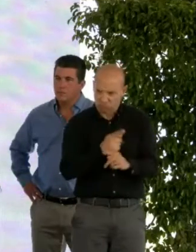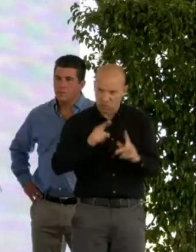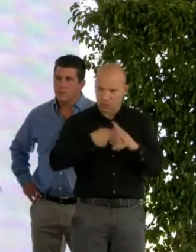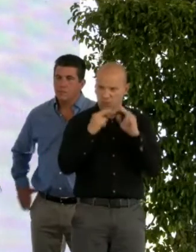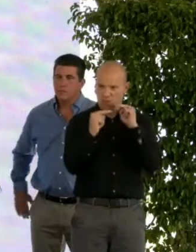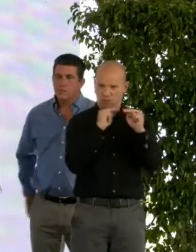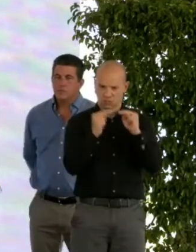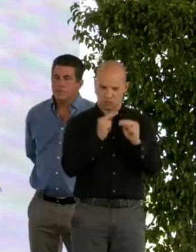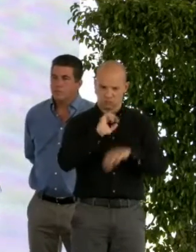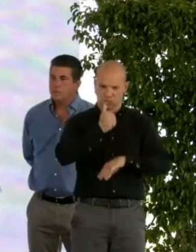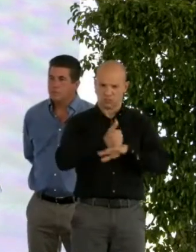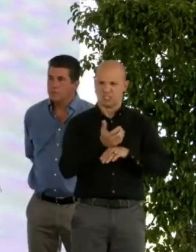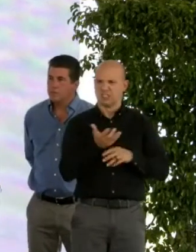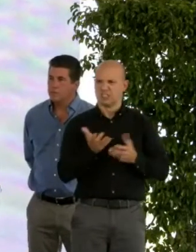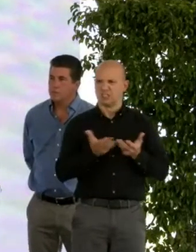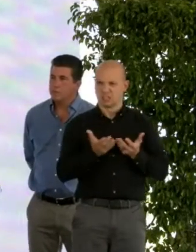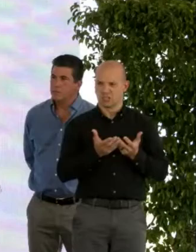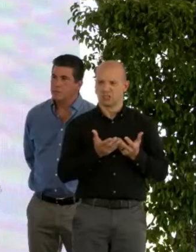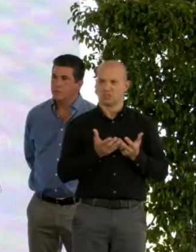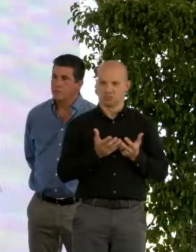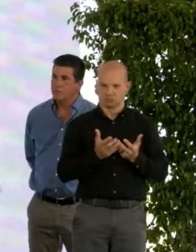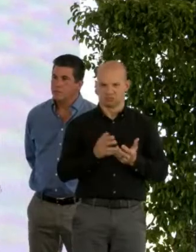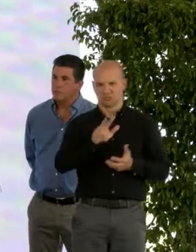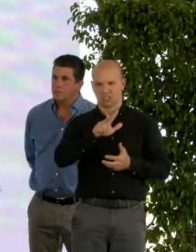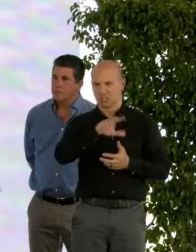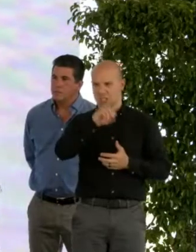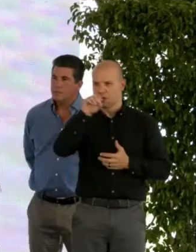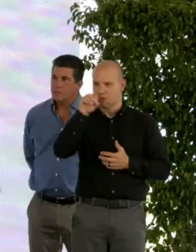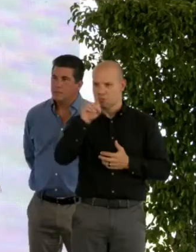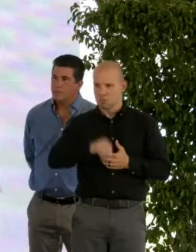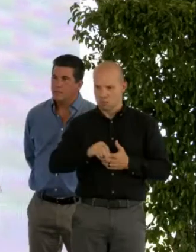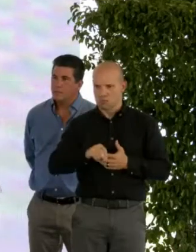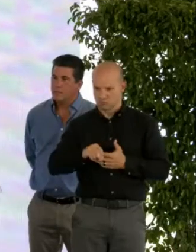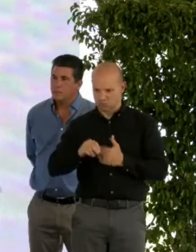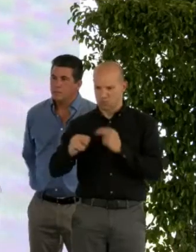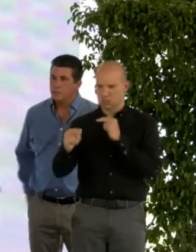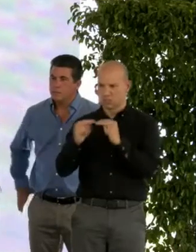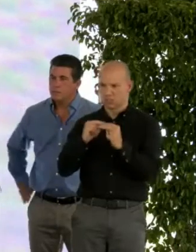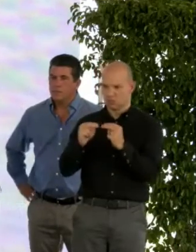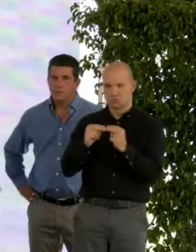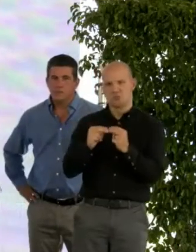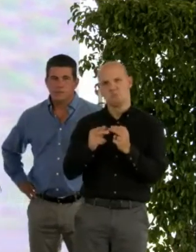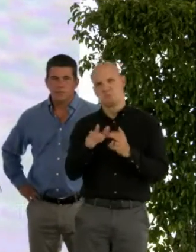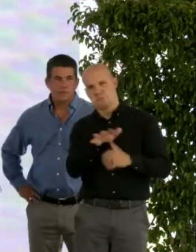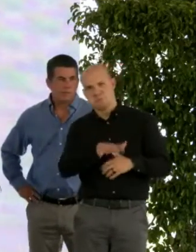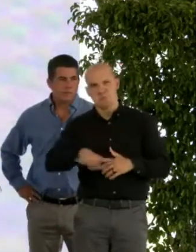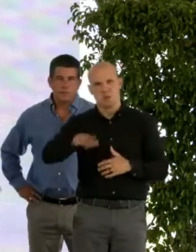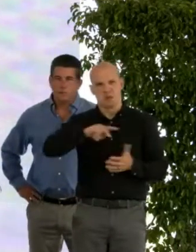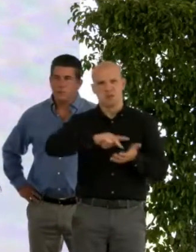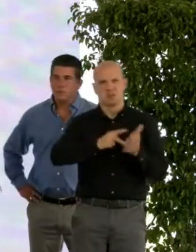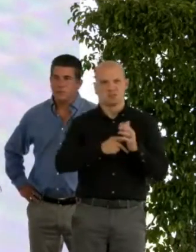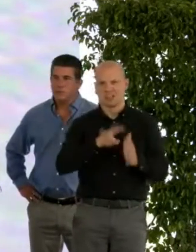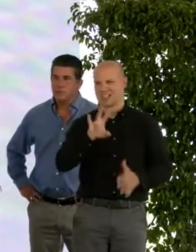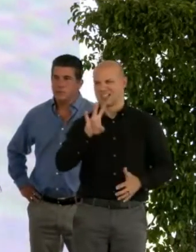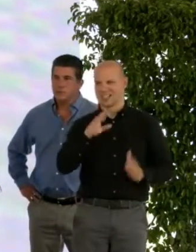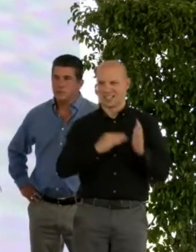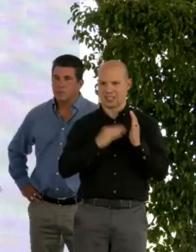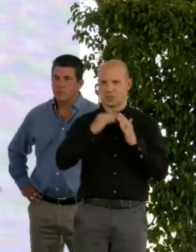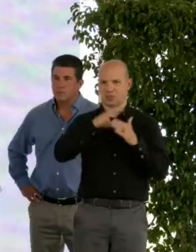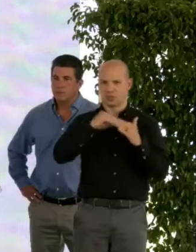negociaciones establecían que a consecuencia del 3% de revenue que hemos negociado, eso representaría alrededor de $7 millones al